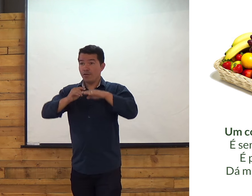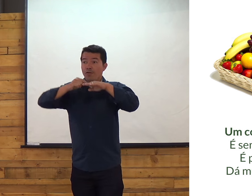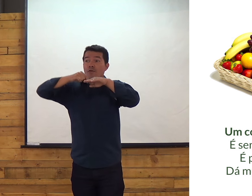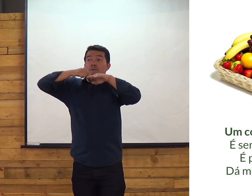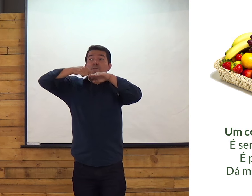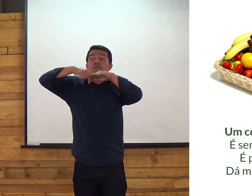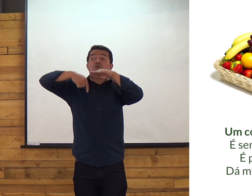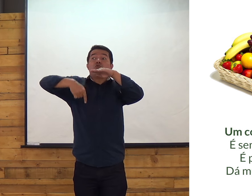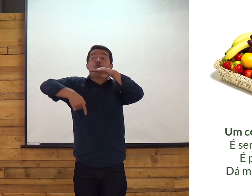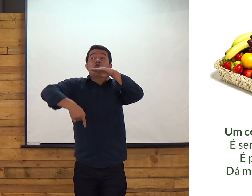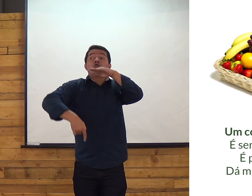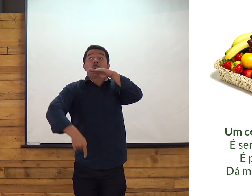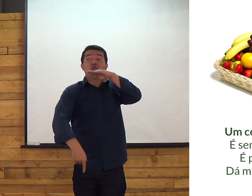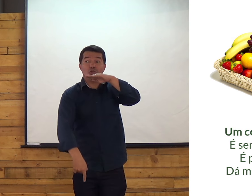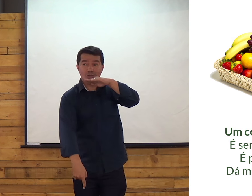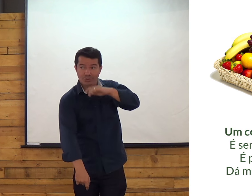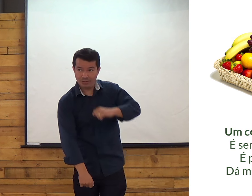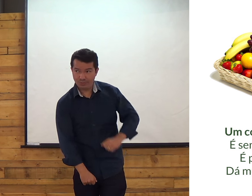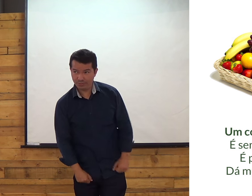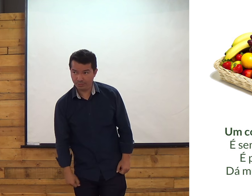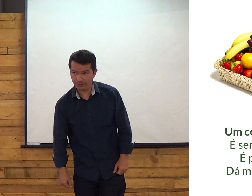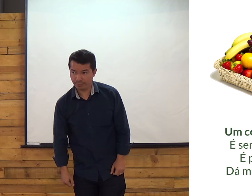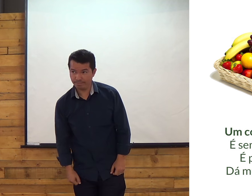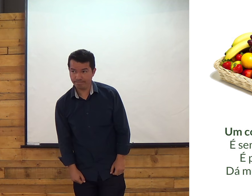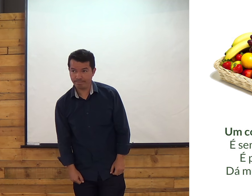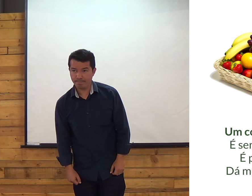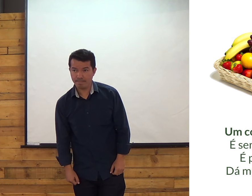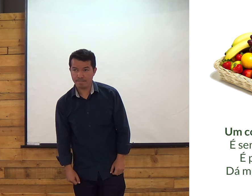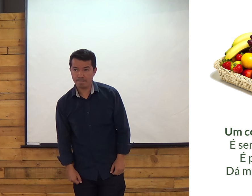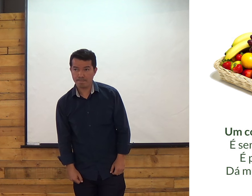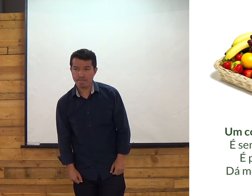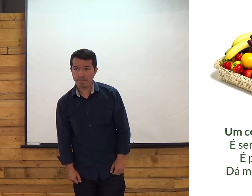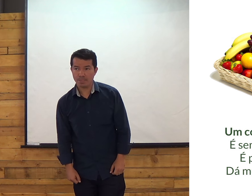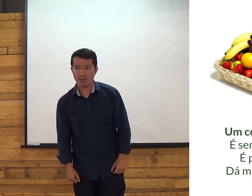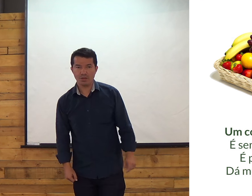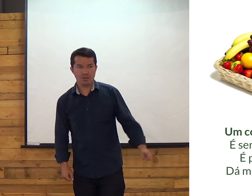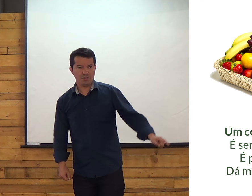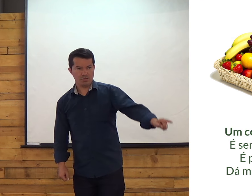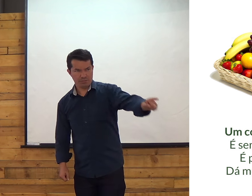o que que acontece? Ele tem profundidade.